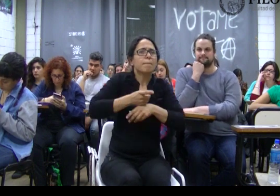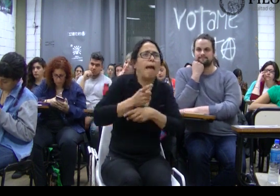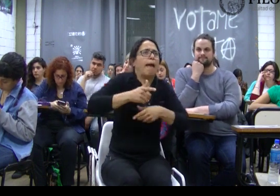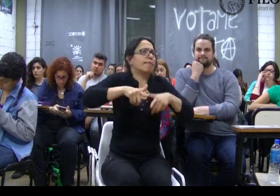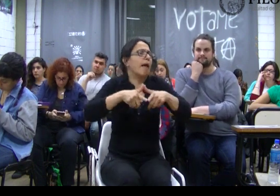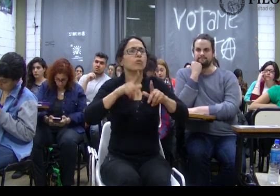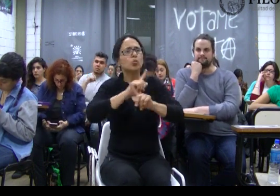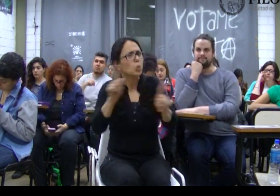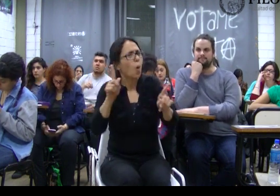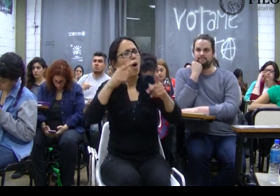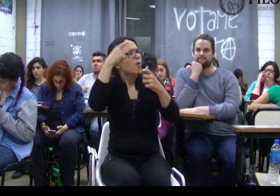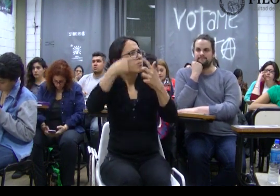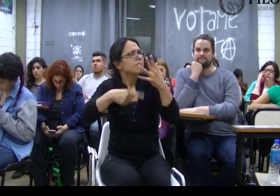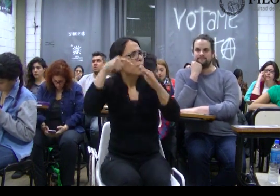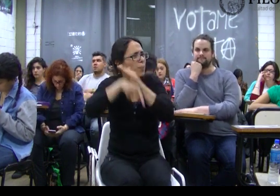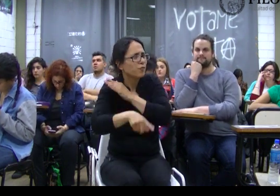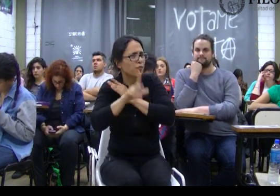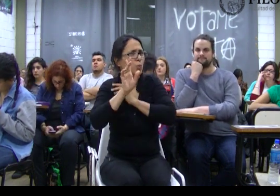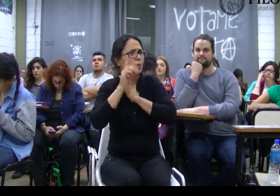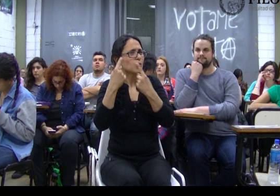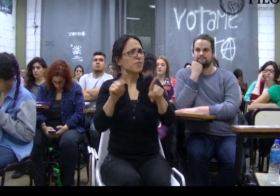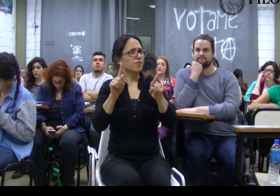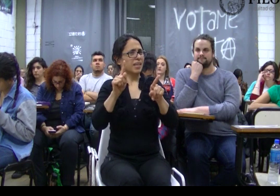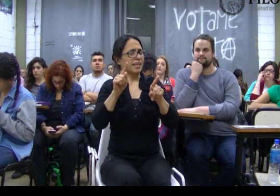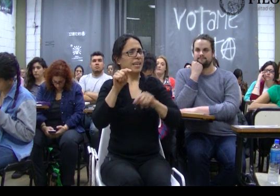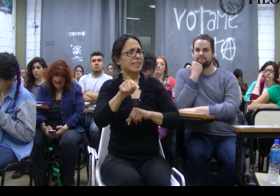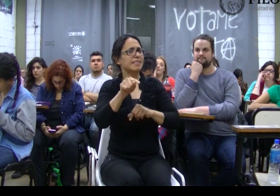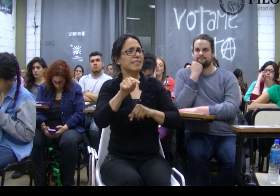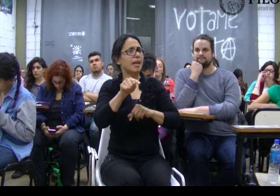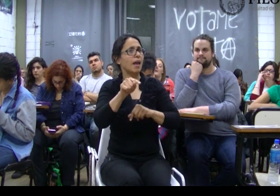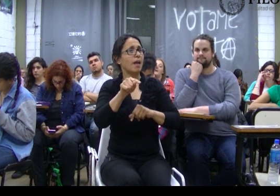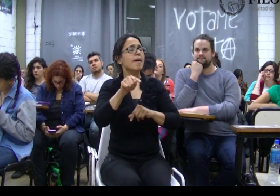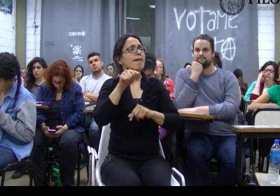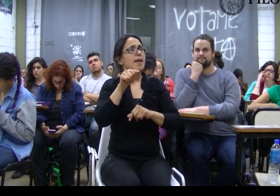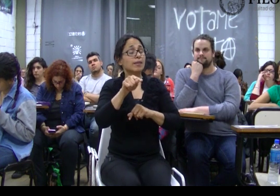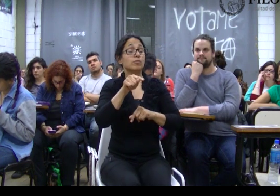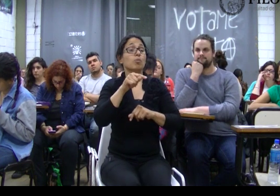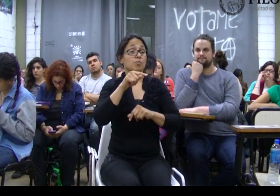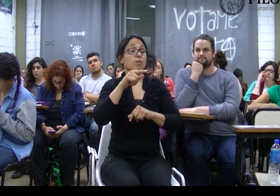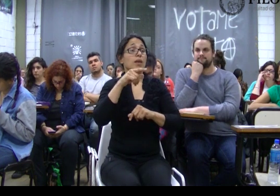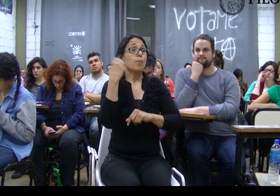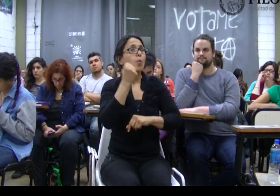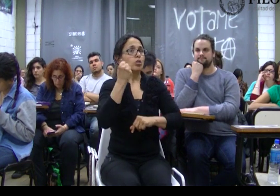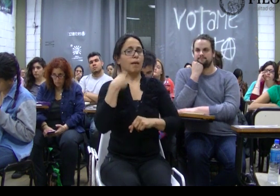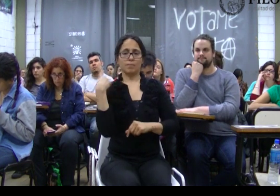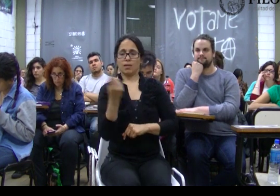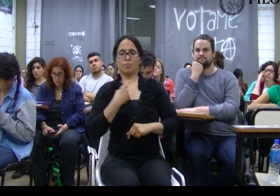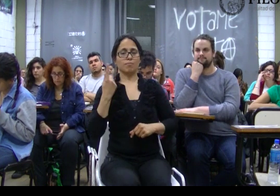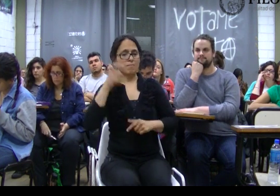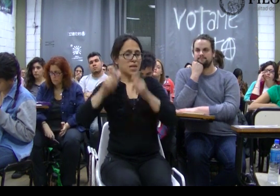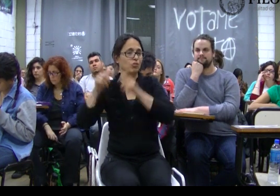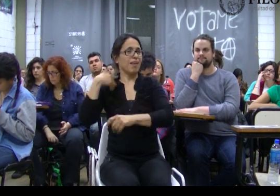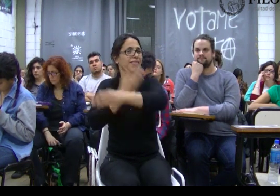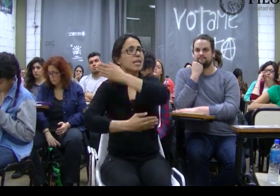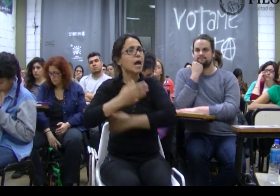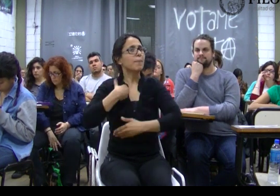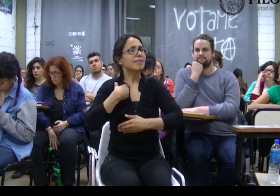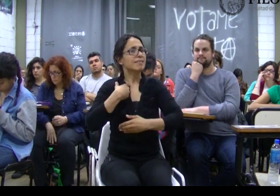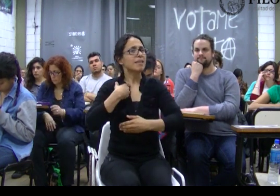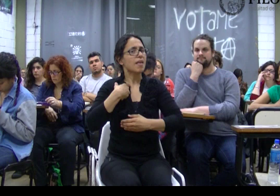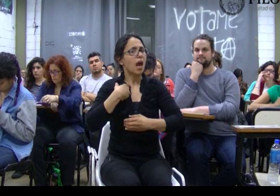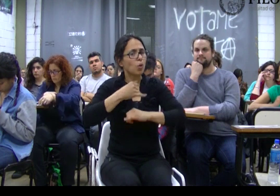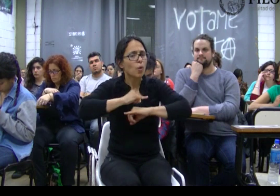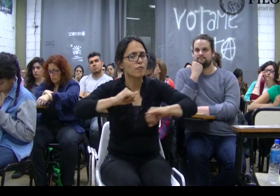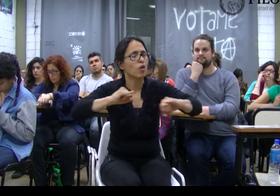para lo cual, si bien es muy importante para las personas con discapacidad que podamos recibir información sobre